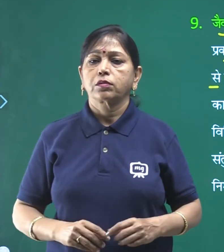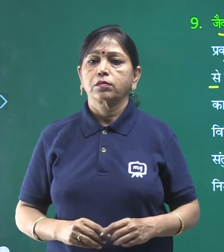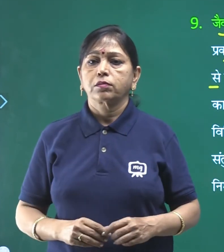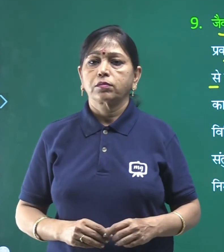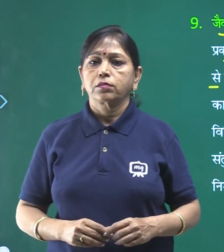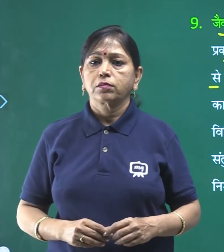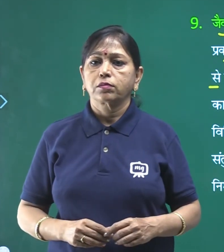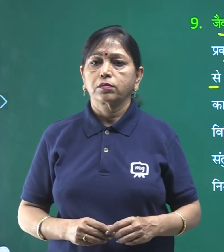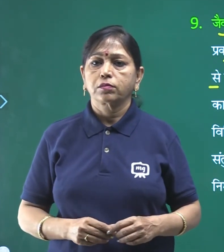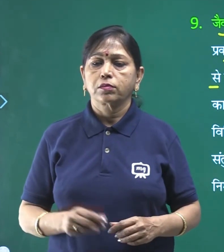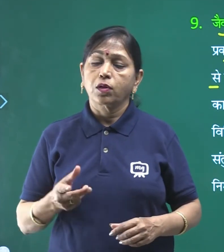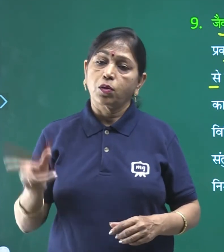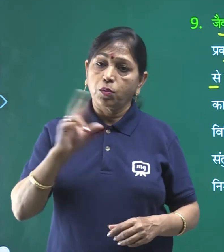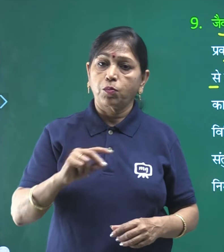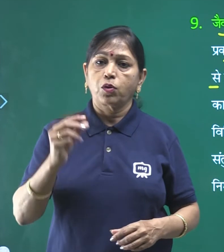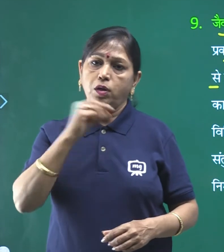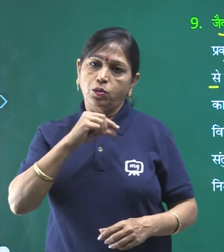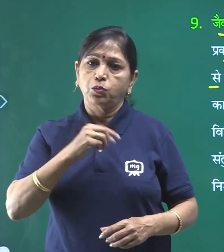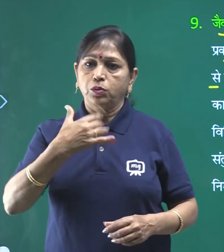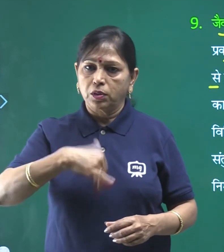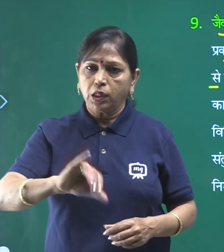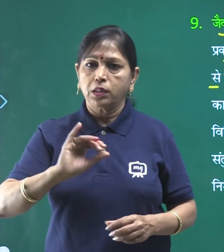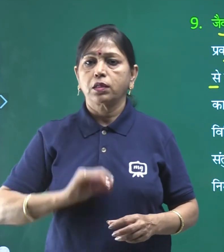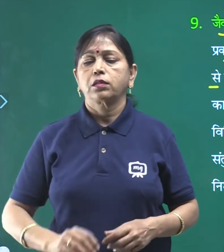है पुणे उपयोग किए जाते हैं